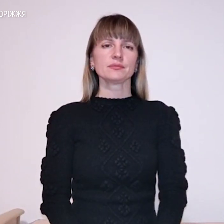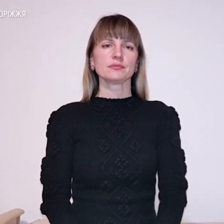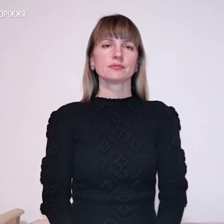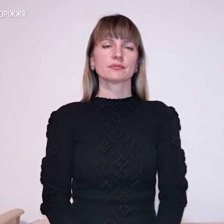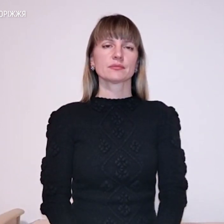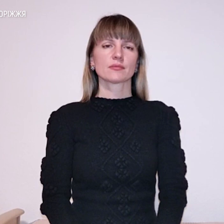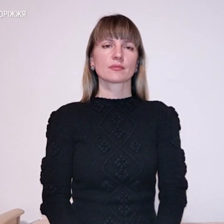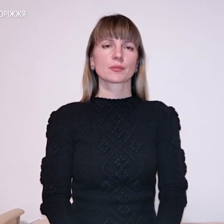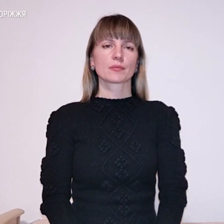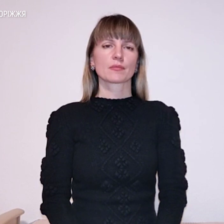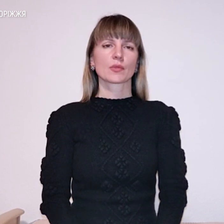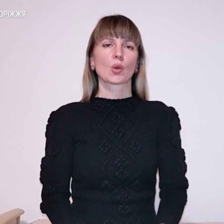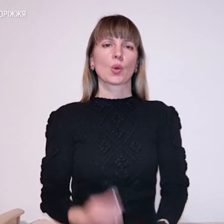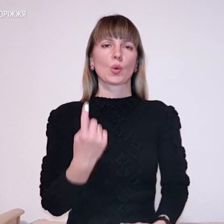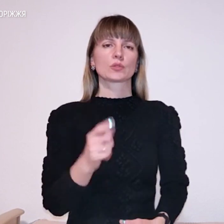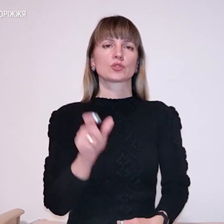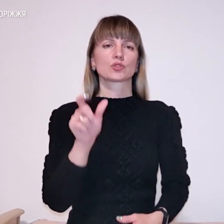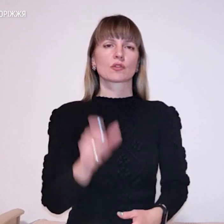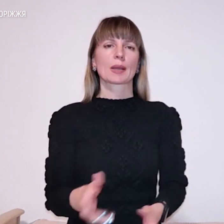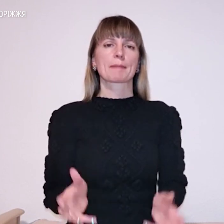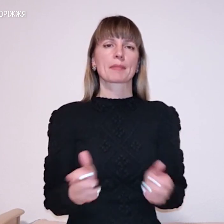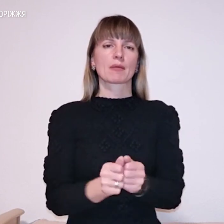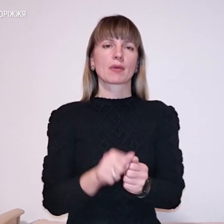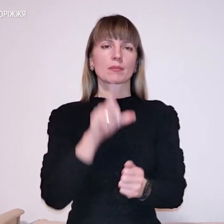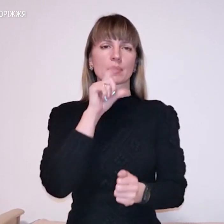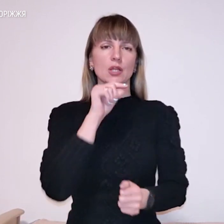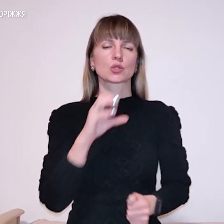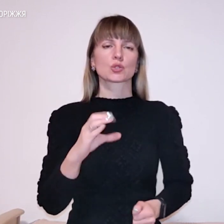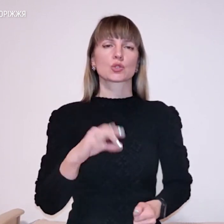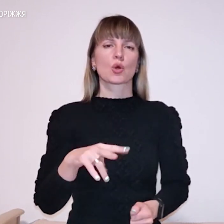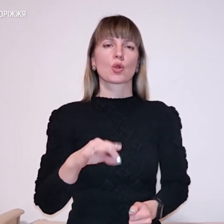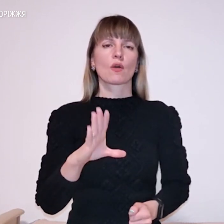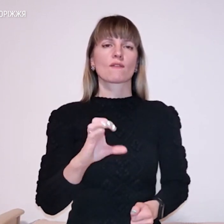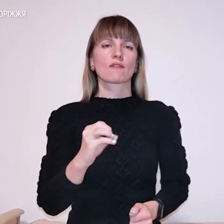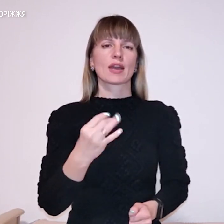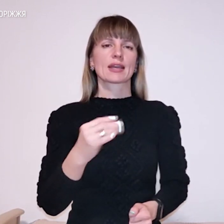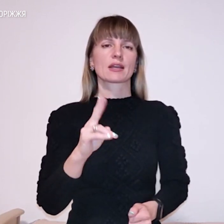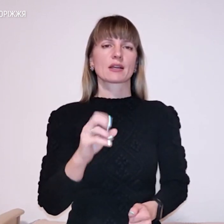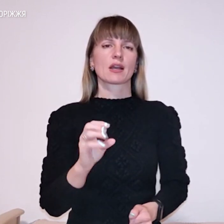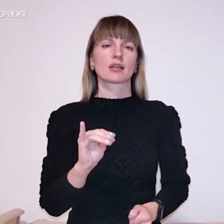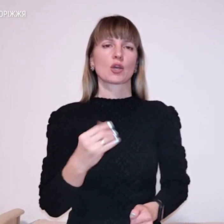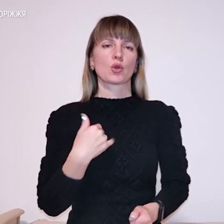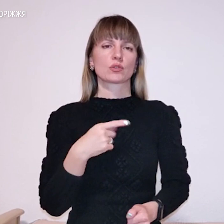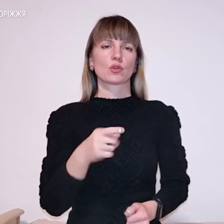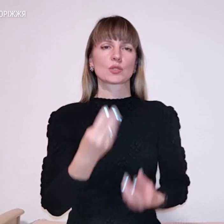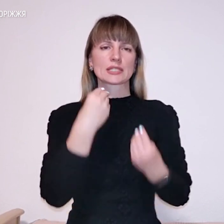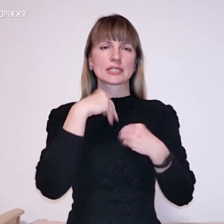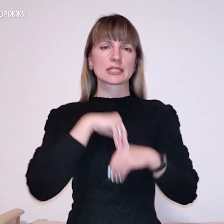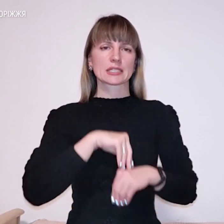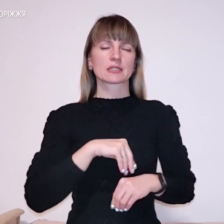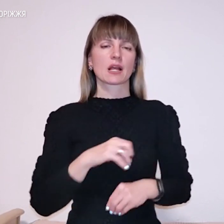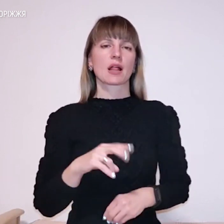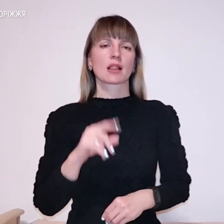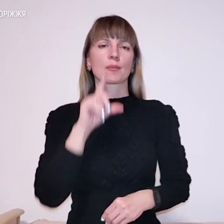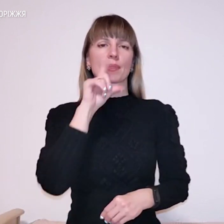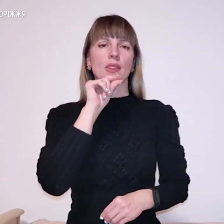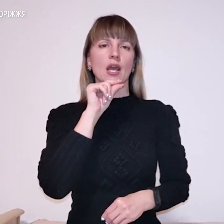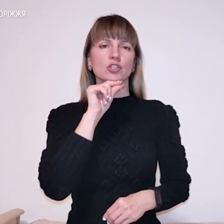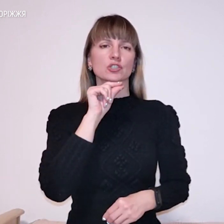навчить. Один чоловік піймав соловейка і хотів його з'їсти. Але пташка каже